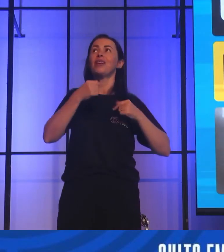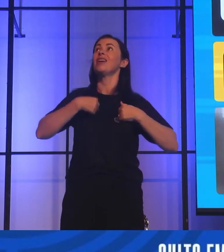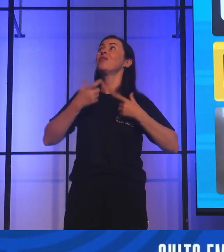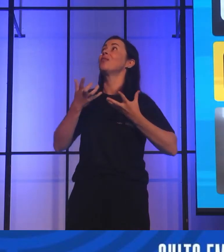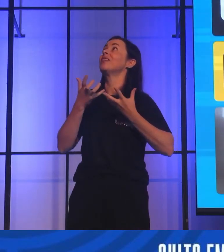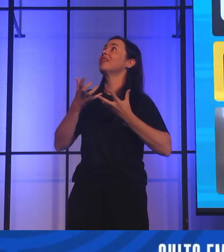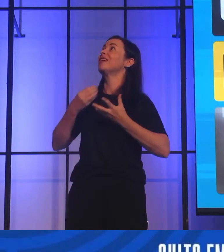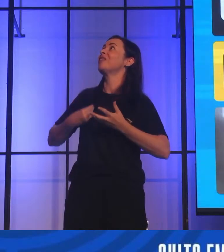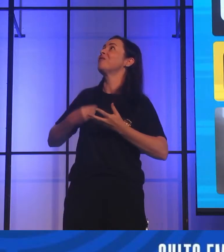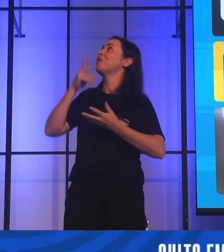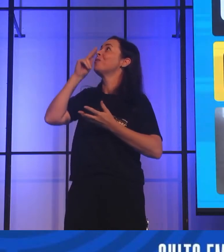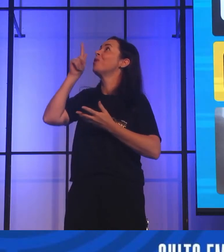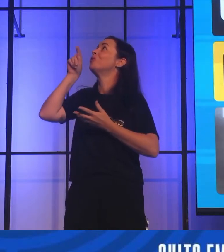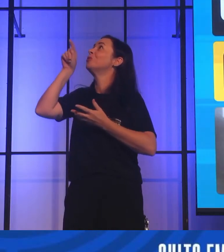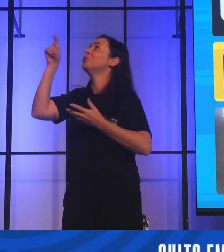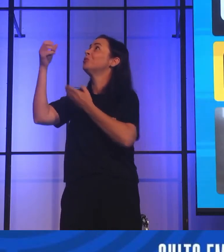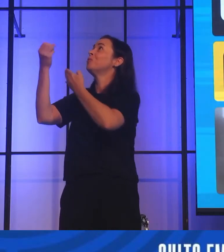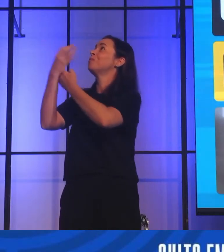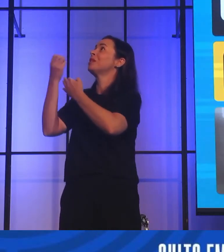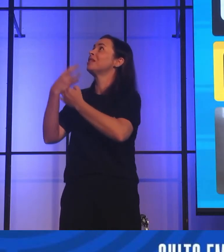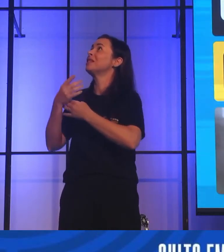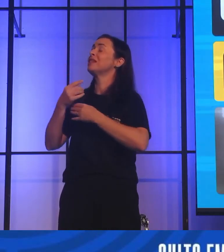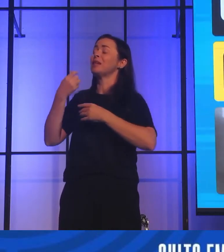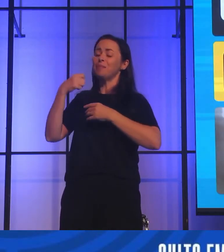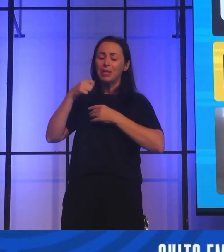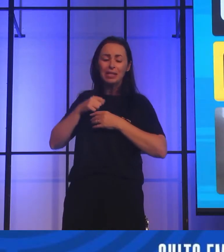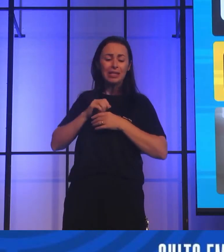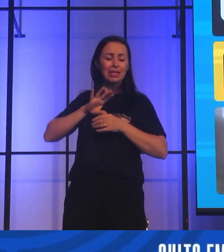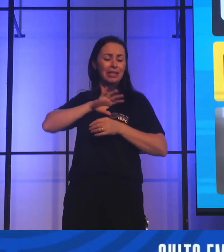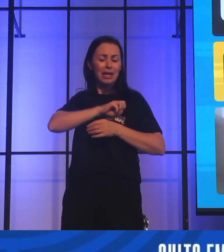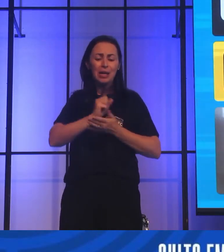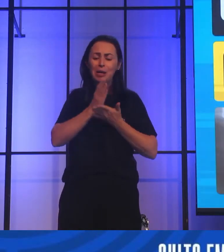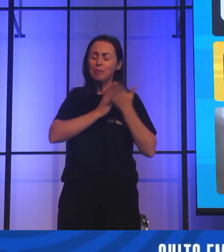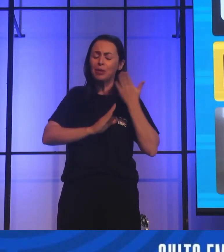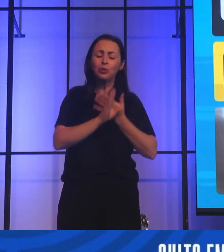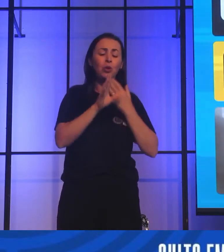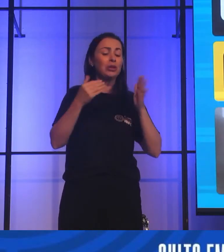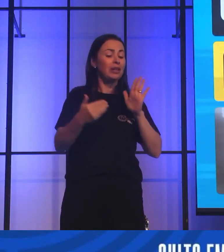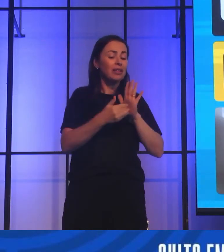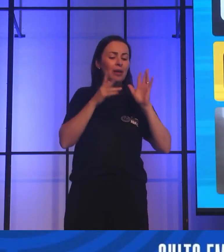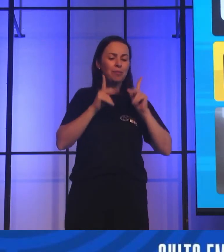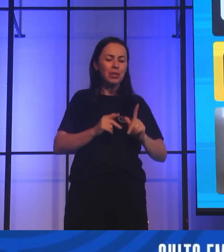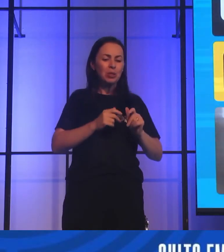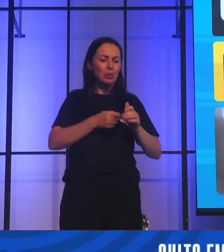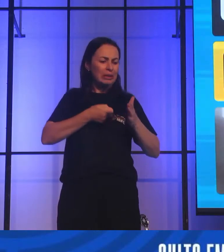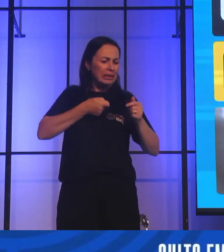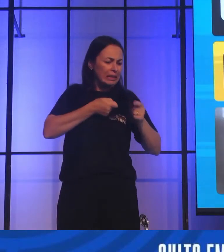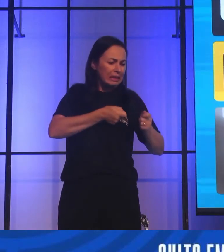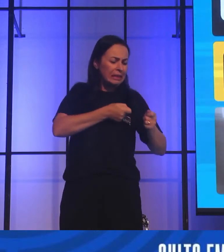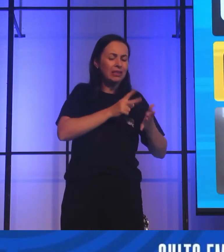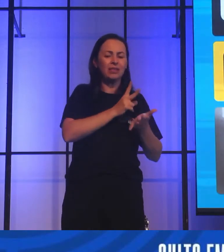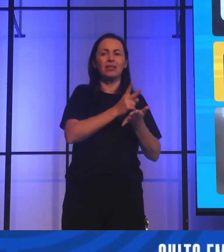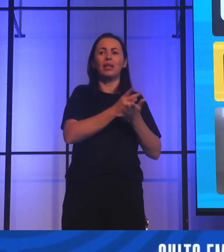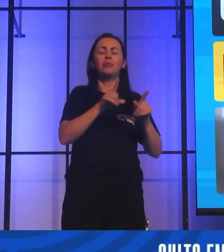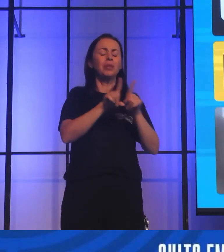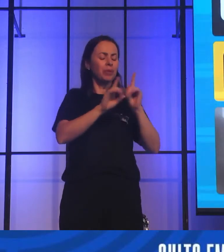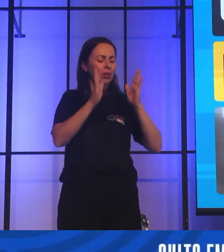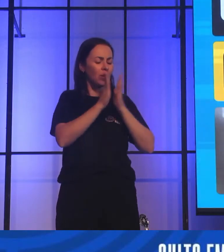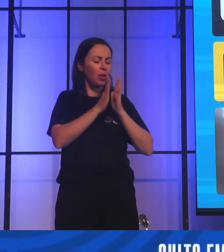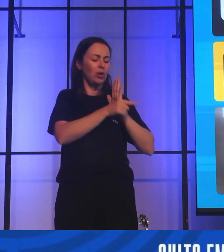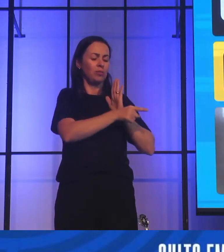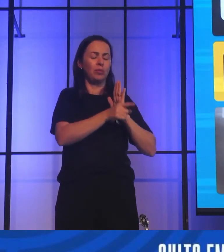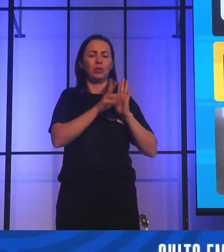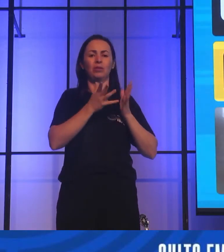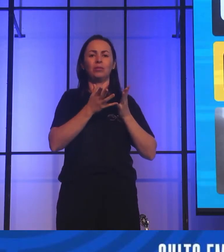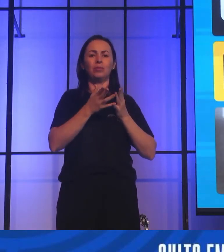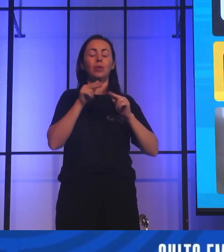teus inimigos, ame os que te perseguem e ore por eles. Coloque